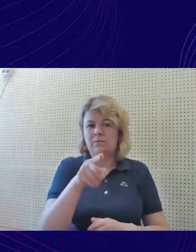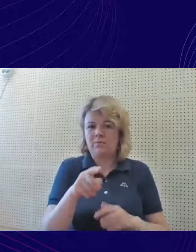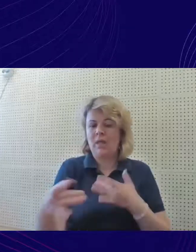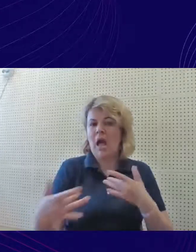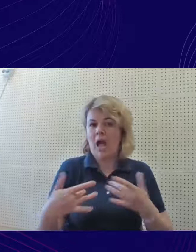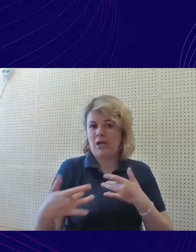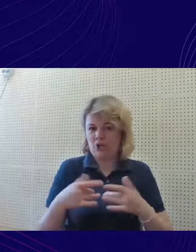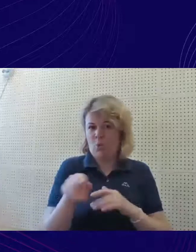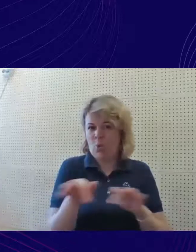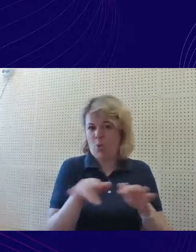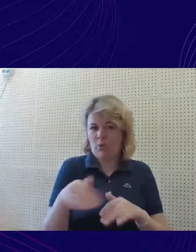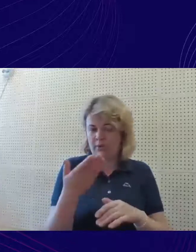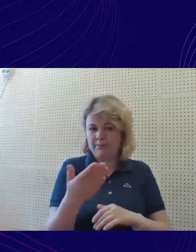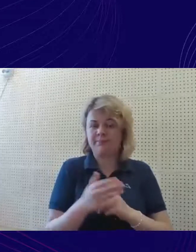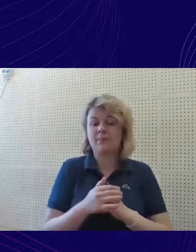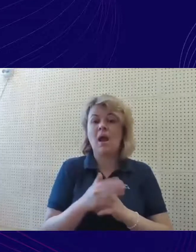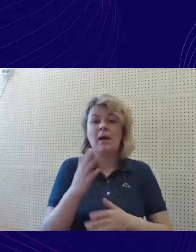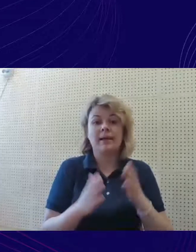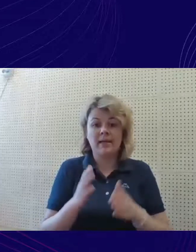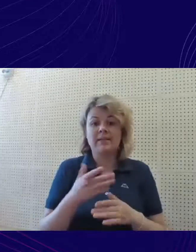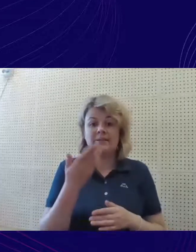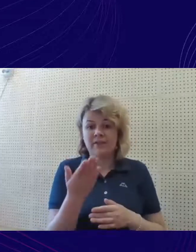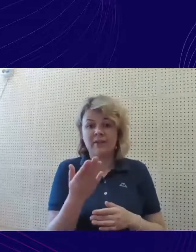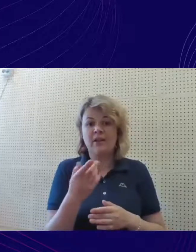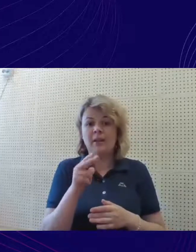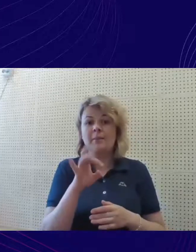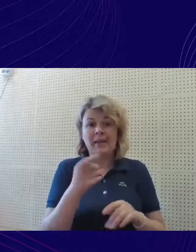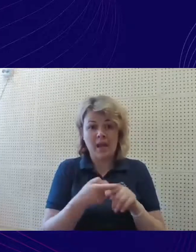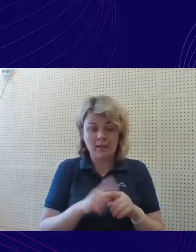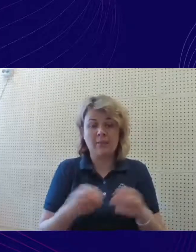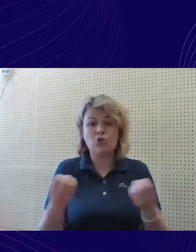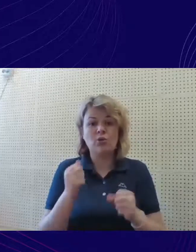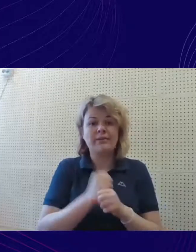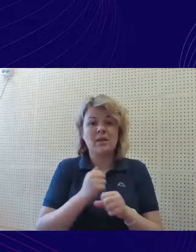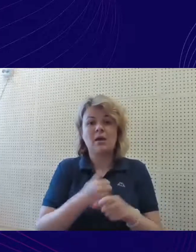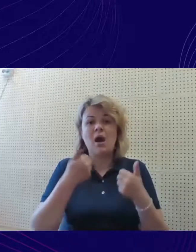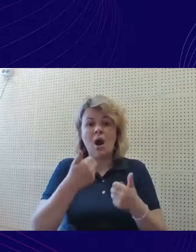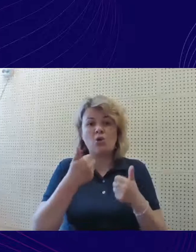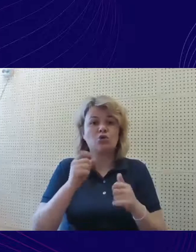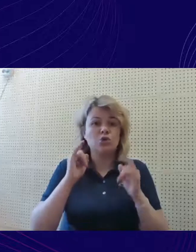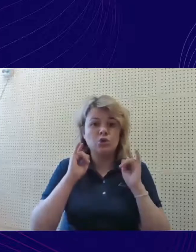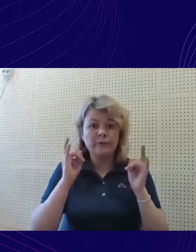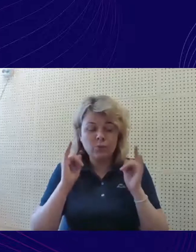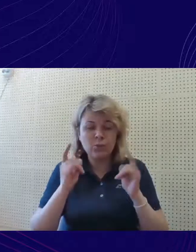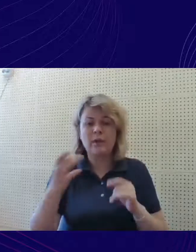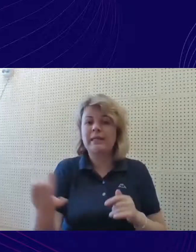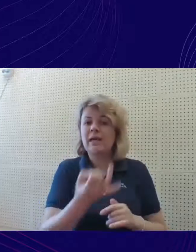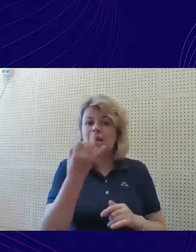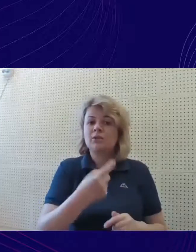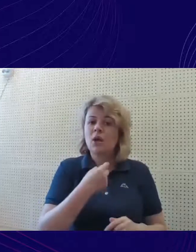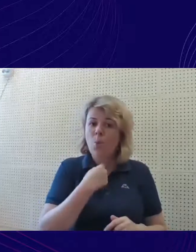А если при этом еще хорошая озвучка, интересный голос, интересные